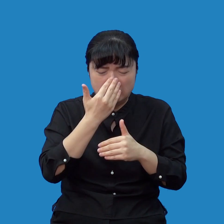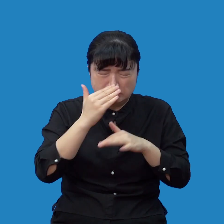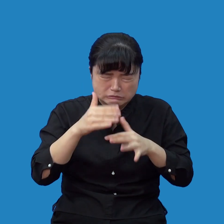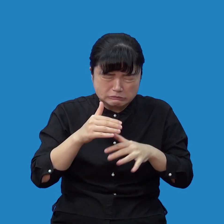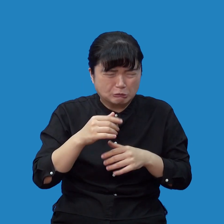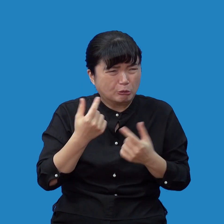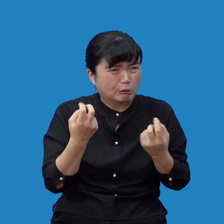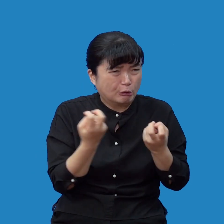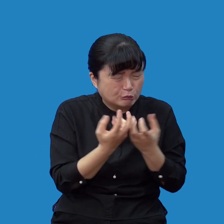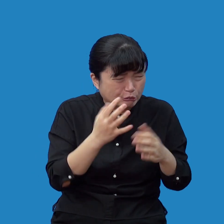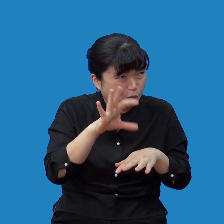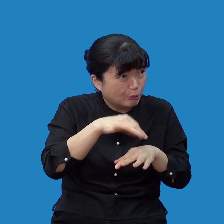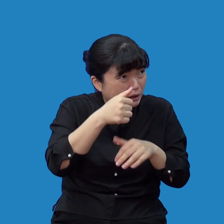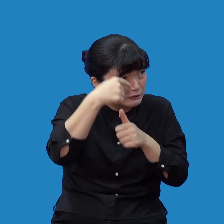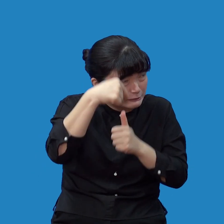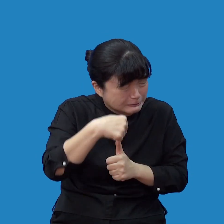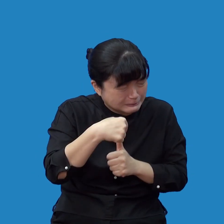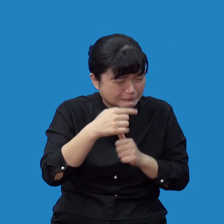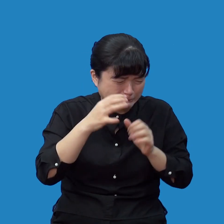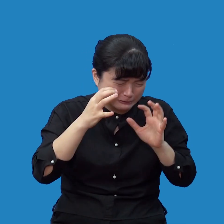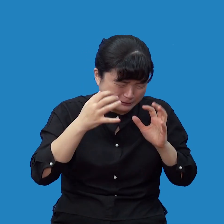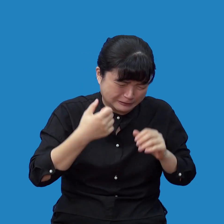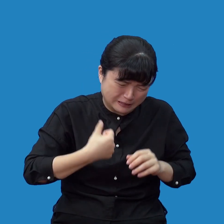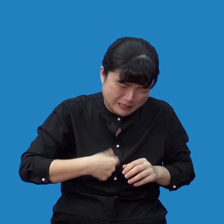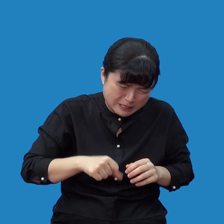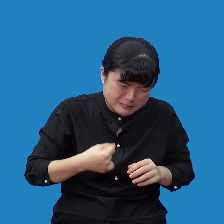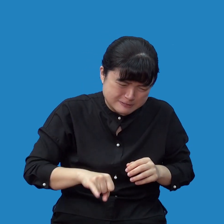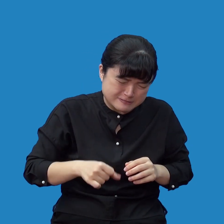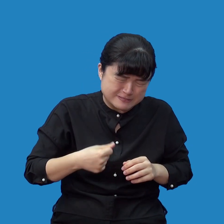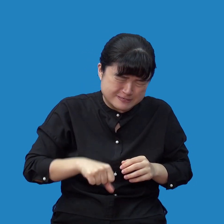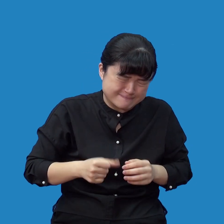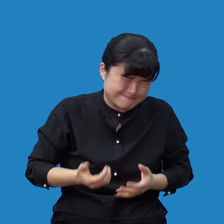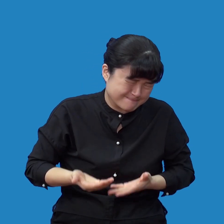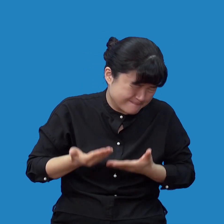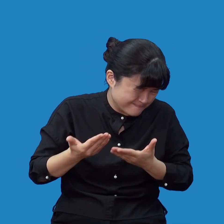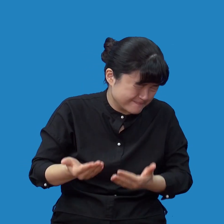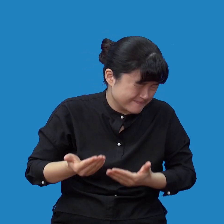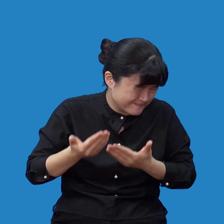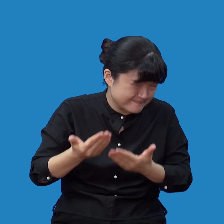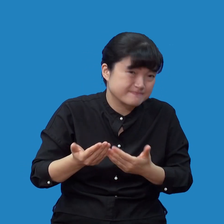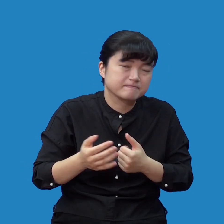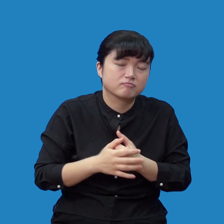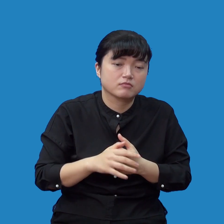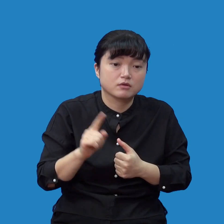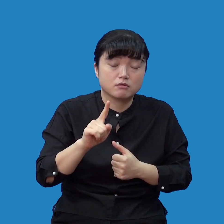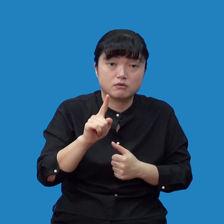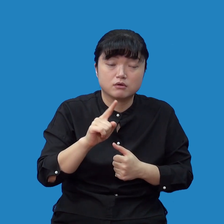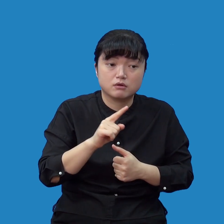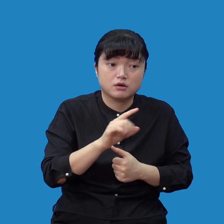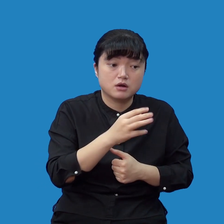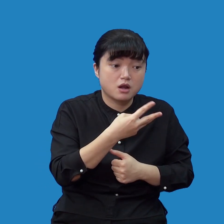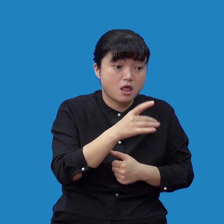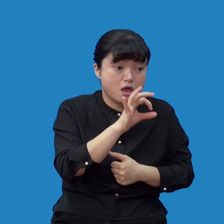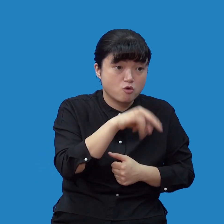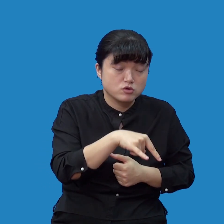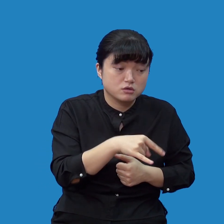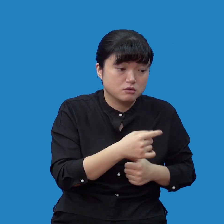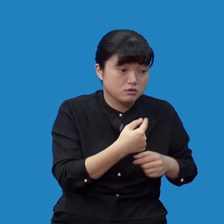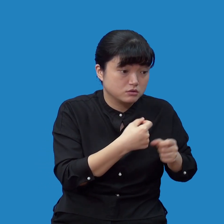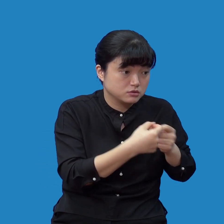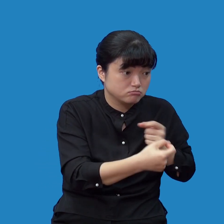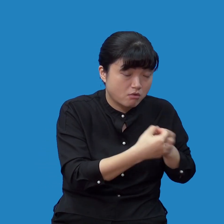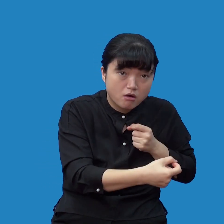그냥 왕명을 따라서 자기 아기를 나일강의 제물로 바쳤는데, 한 레위 지파의 부모가 왕의